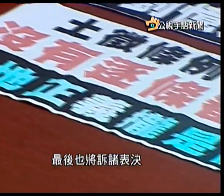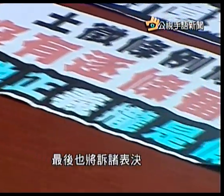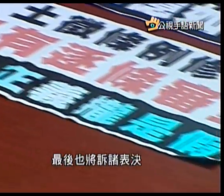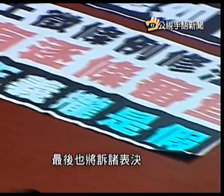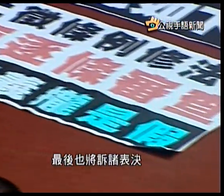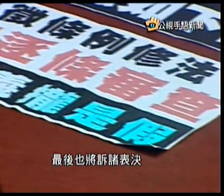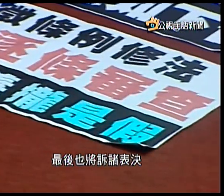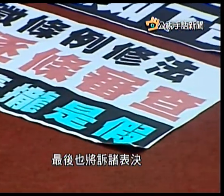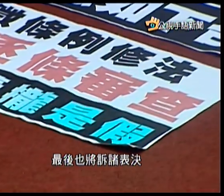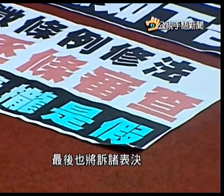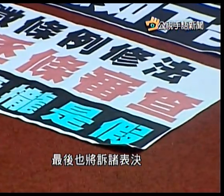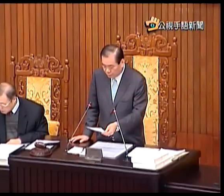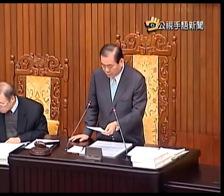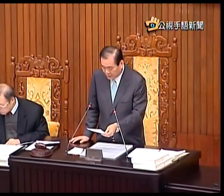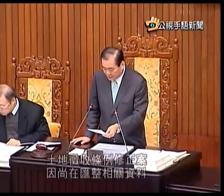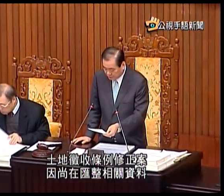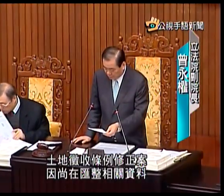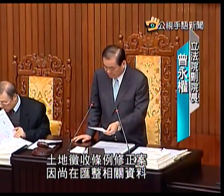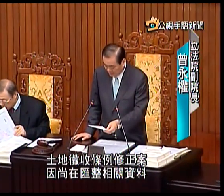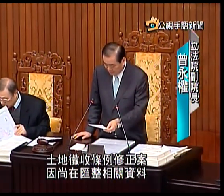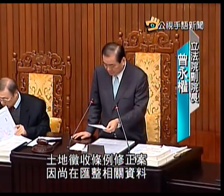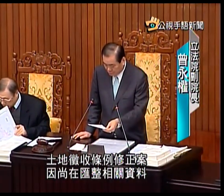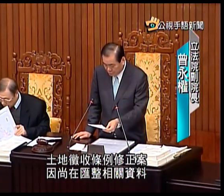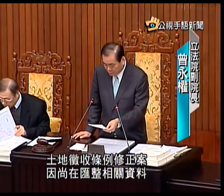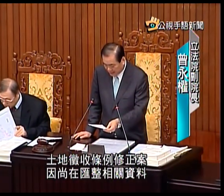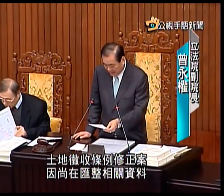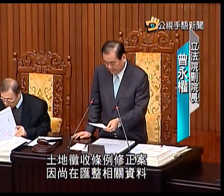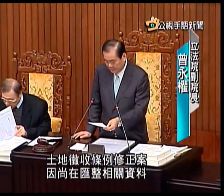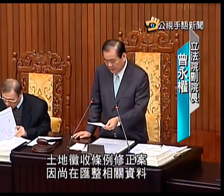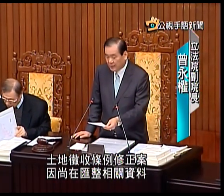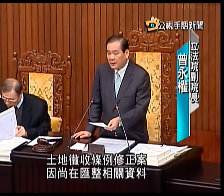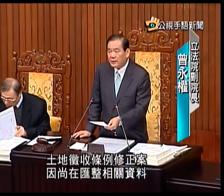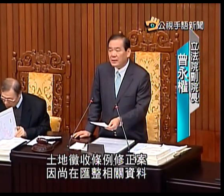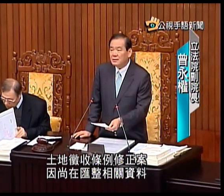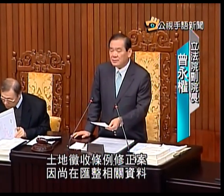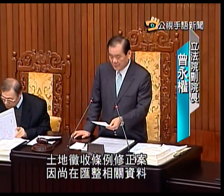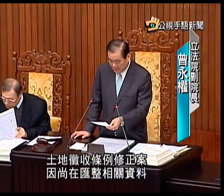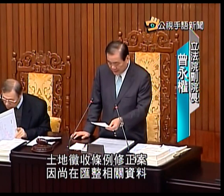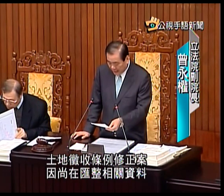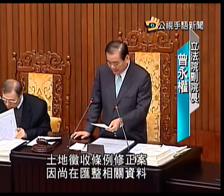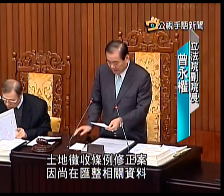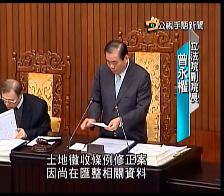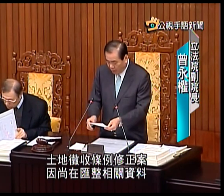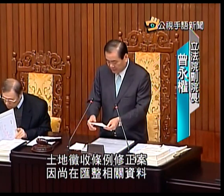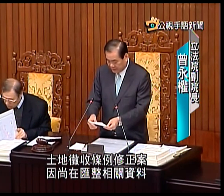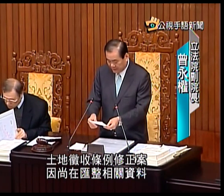诸表决。 土地征收条例修正案因尚在汇整相关